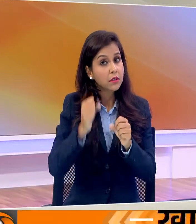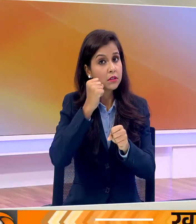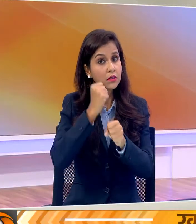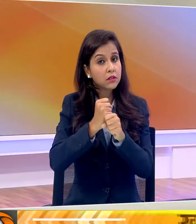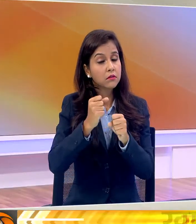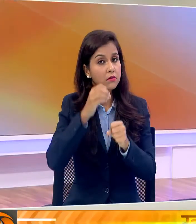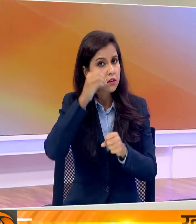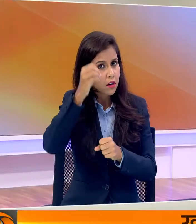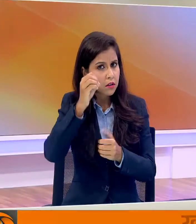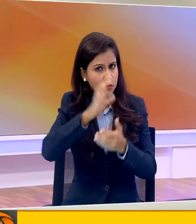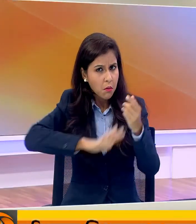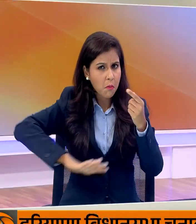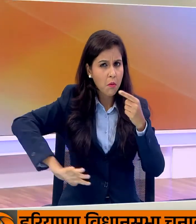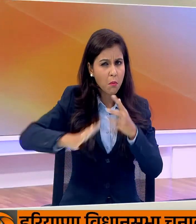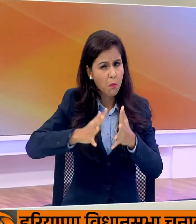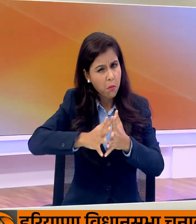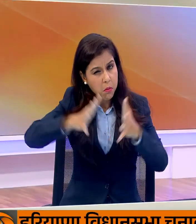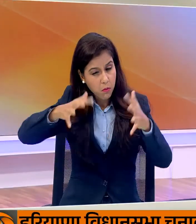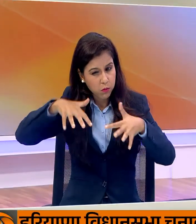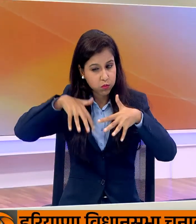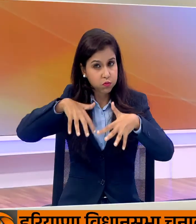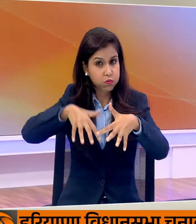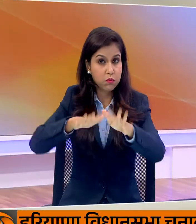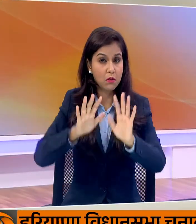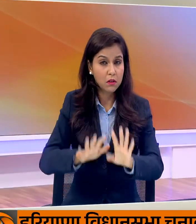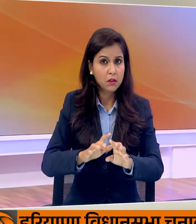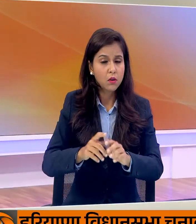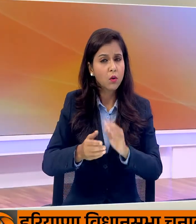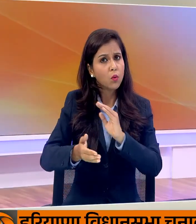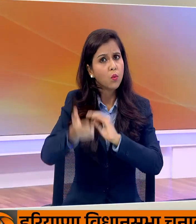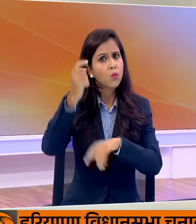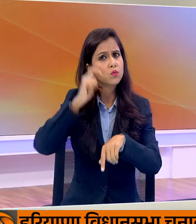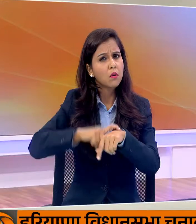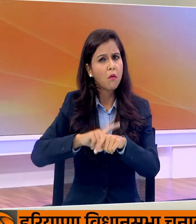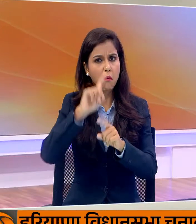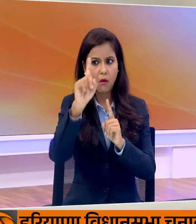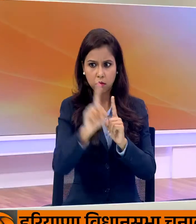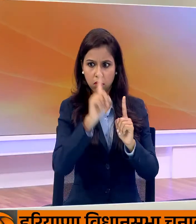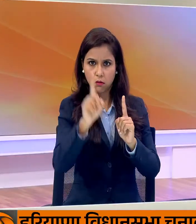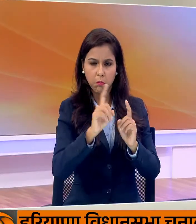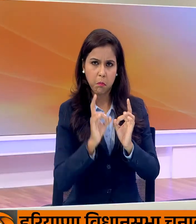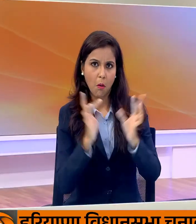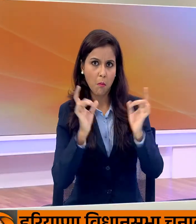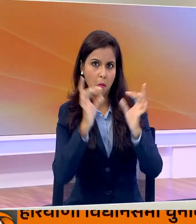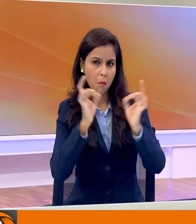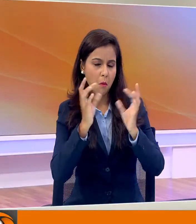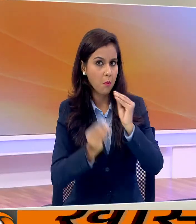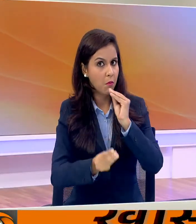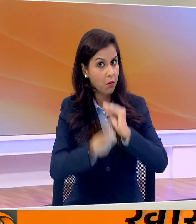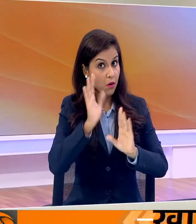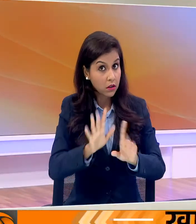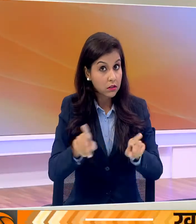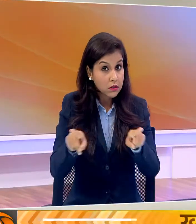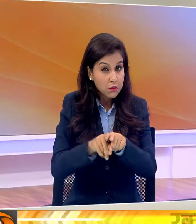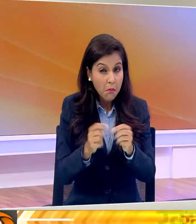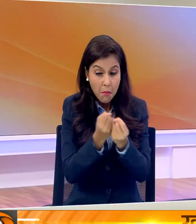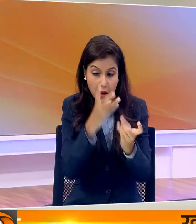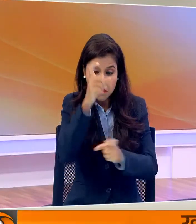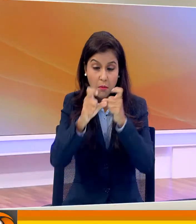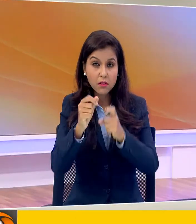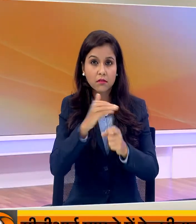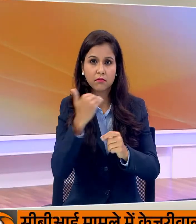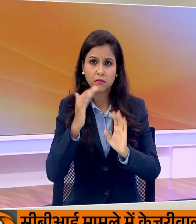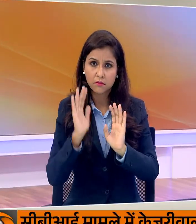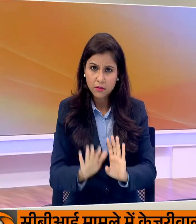में विशाल जनसभा हो रही थी। जनसभा स्थल पर एक के बाद एक कई धमाके हुए थे। इस घटना में कई लोगों की मौत